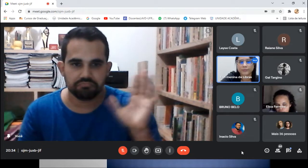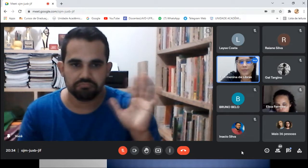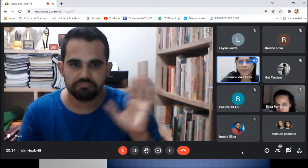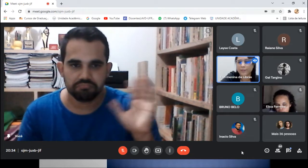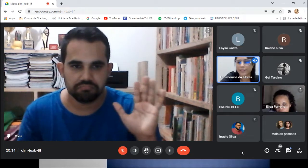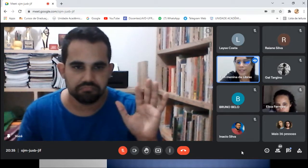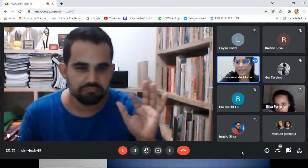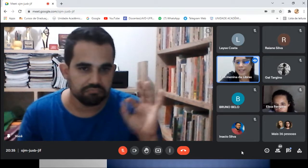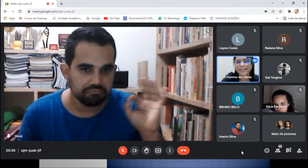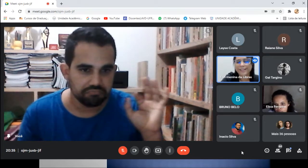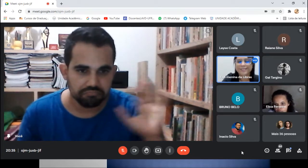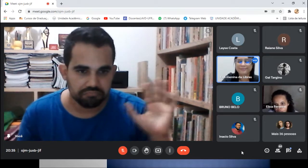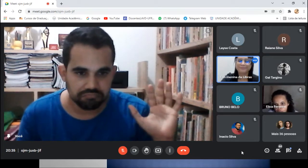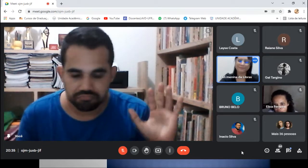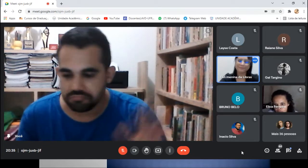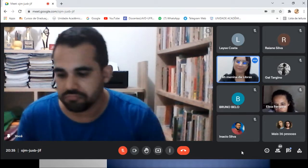Não, ninguém.